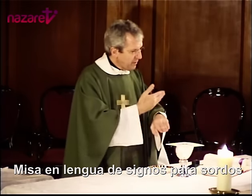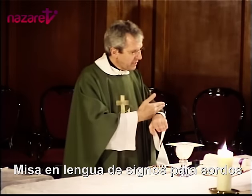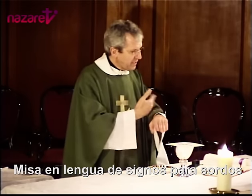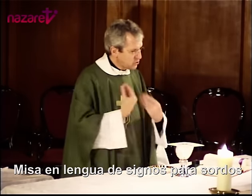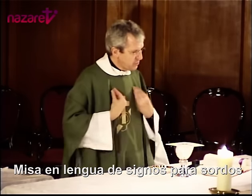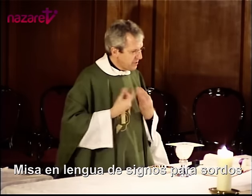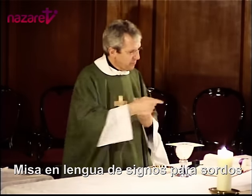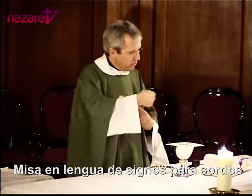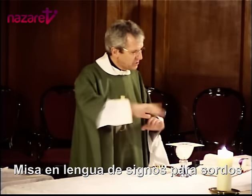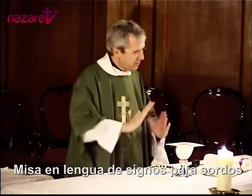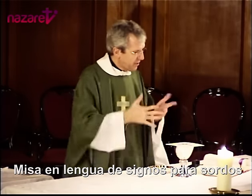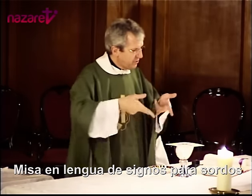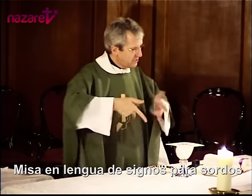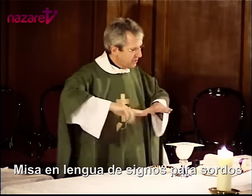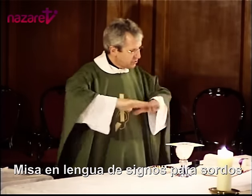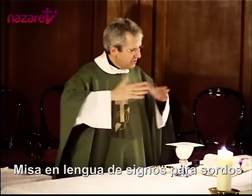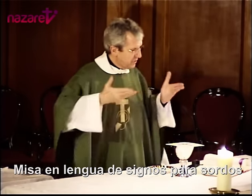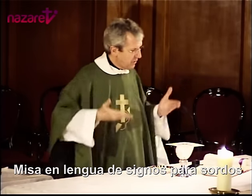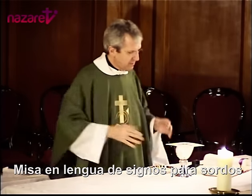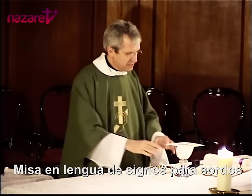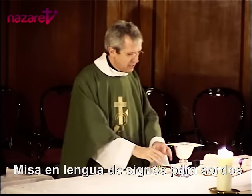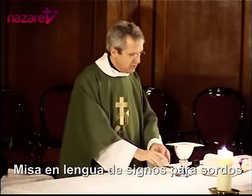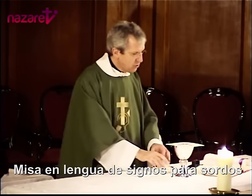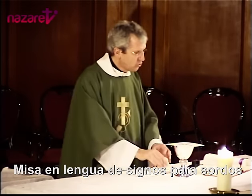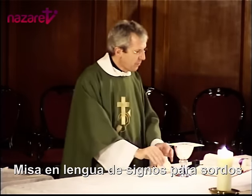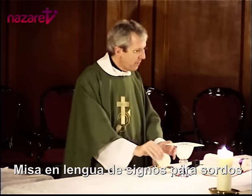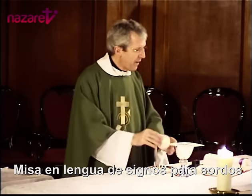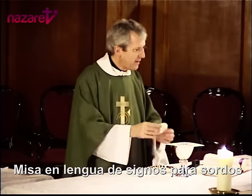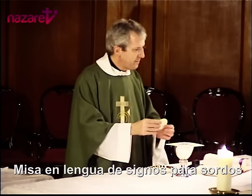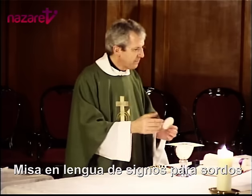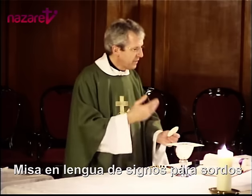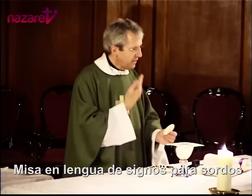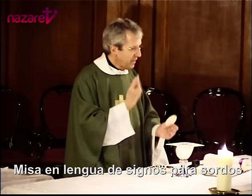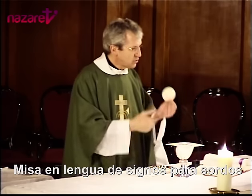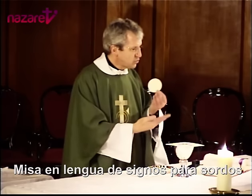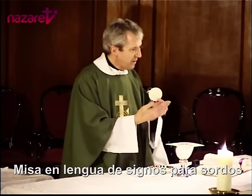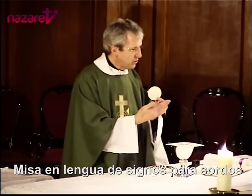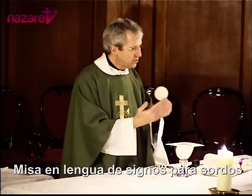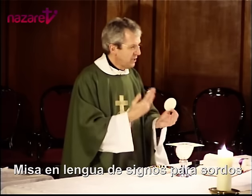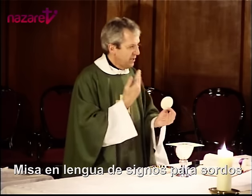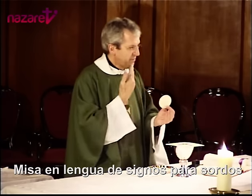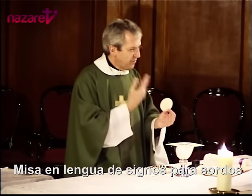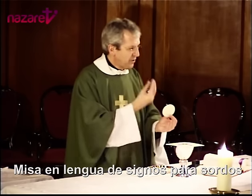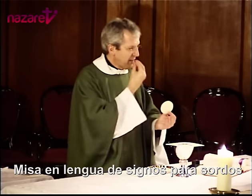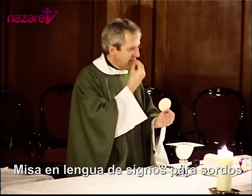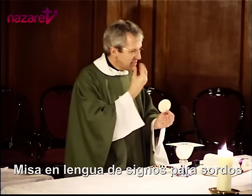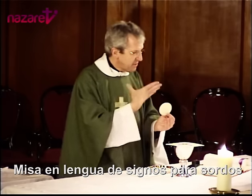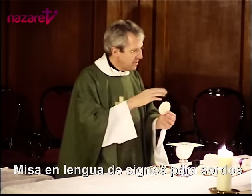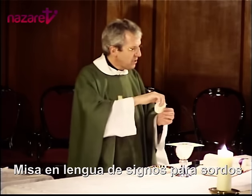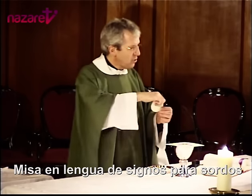entregar su vida por nuestra liberación, estando sentado a la mesa, tomó pan en sus manos. Dando gracias, te bendijo,